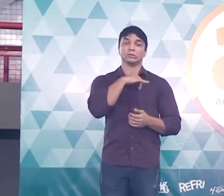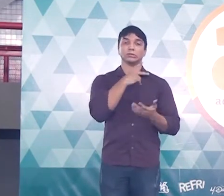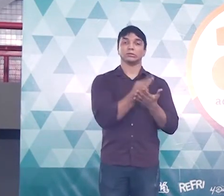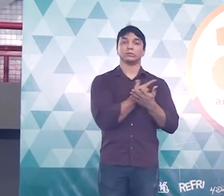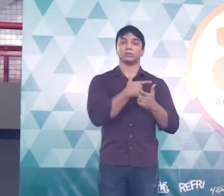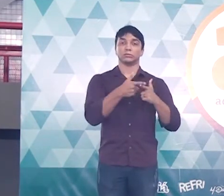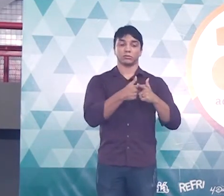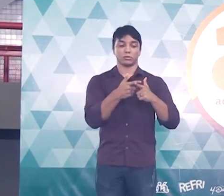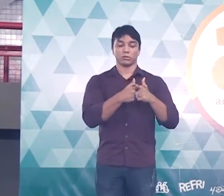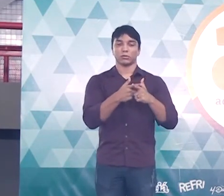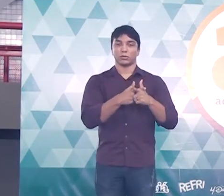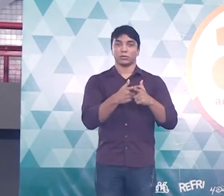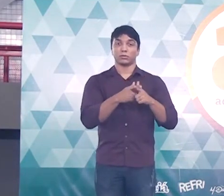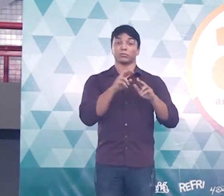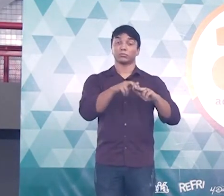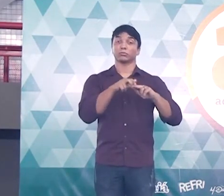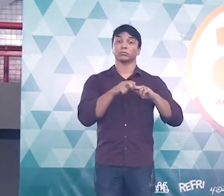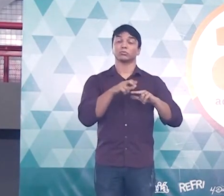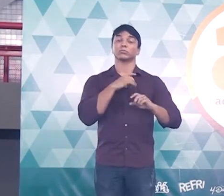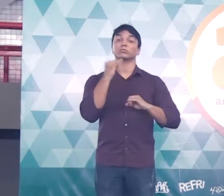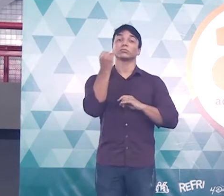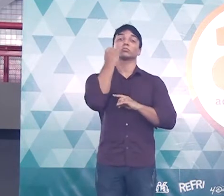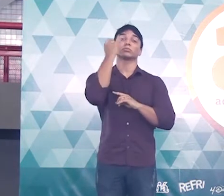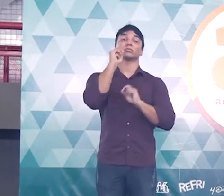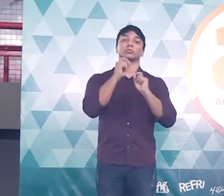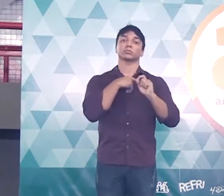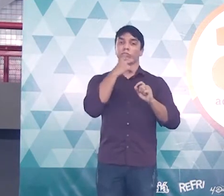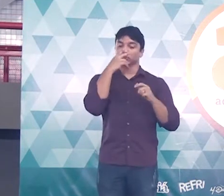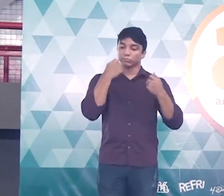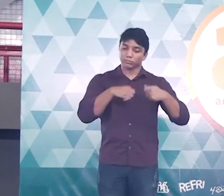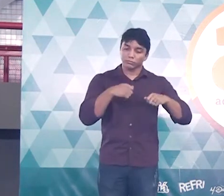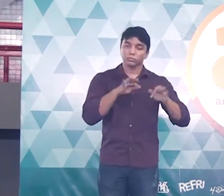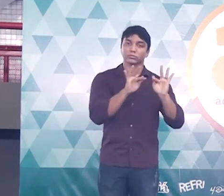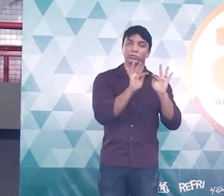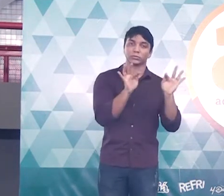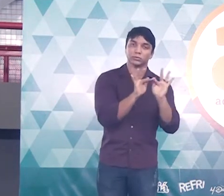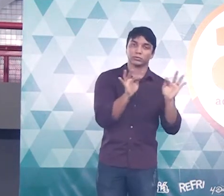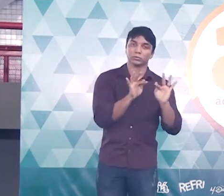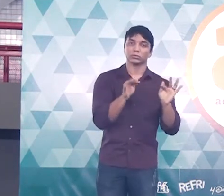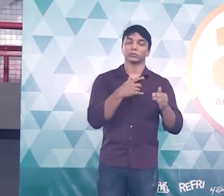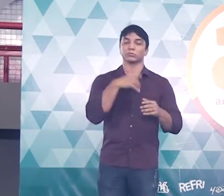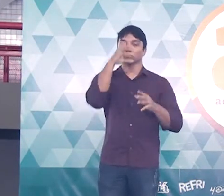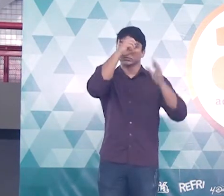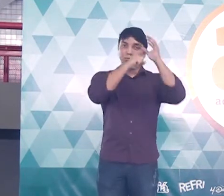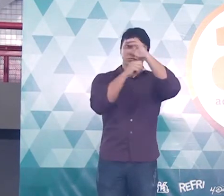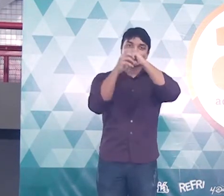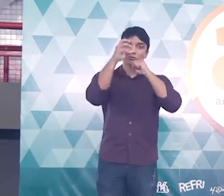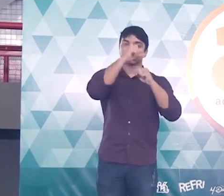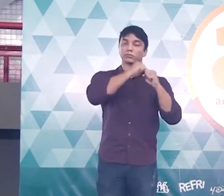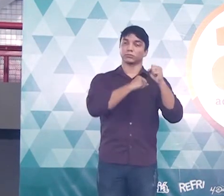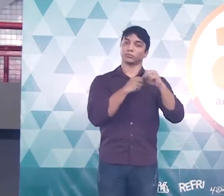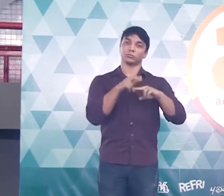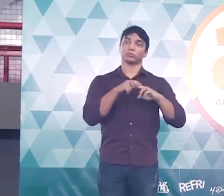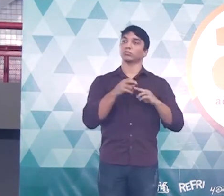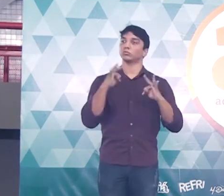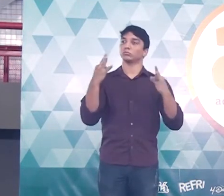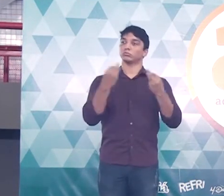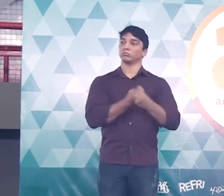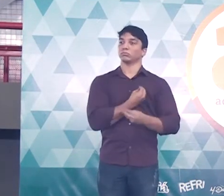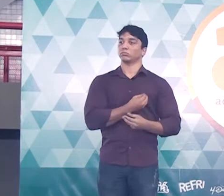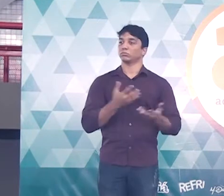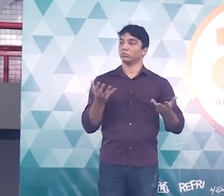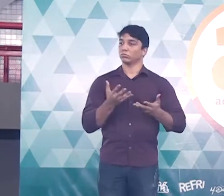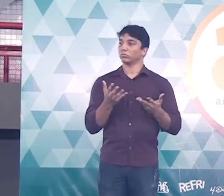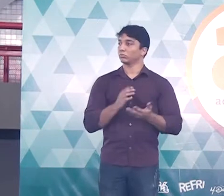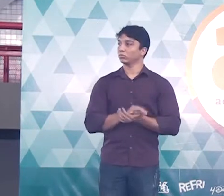de base. Por isso que é tão importante a gente ser humilde para aprender. Por isso que todos estão aqui nessa empreitada.